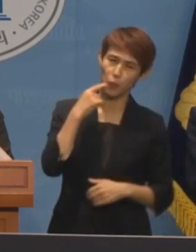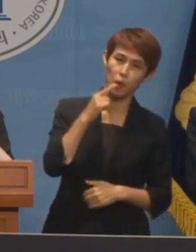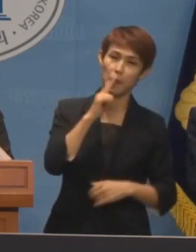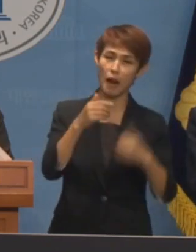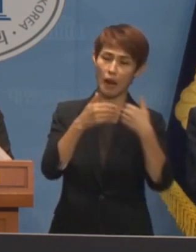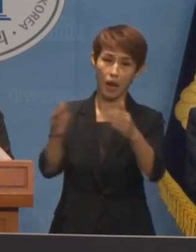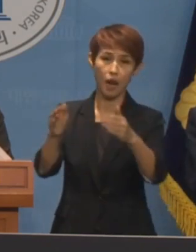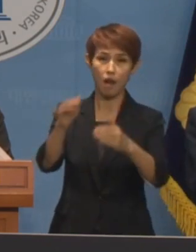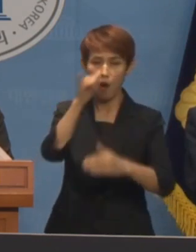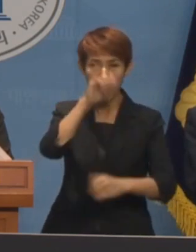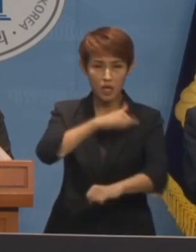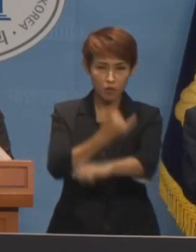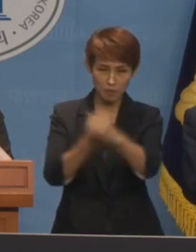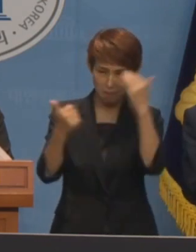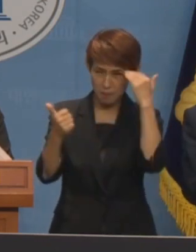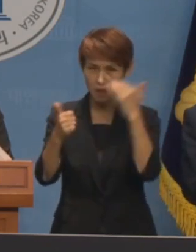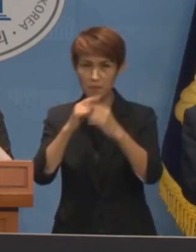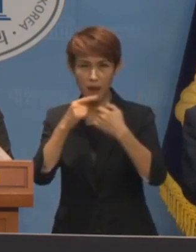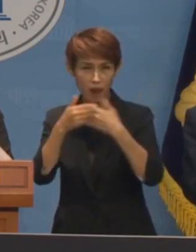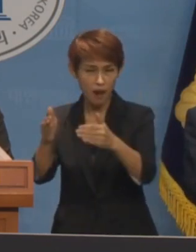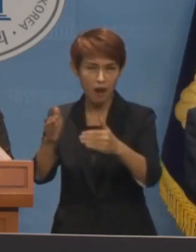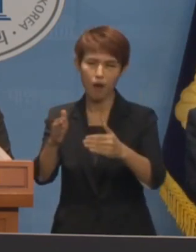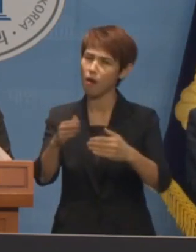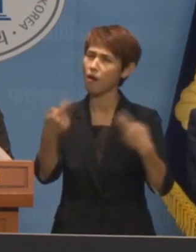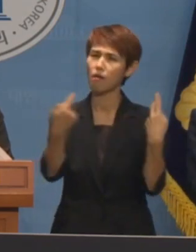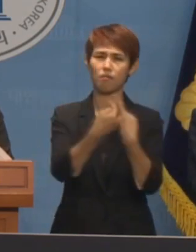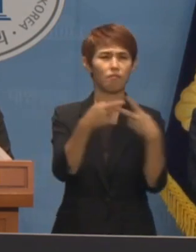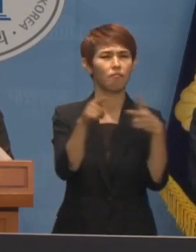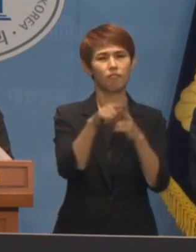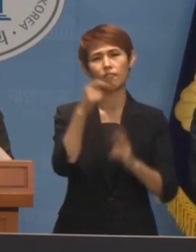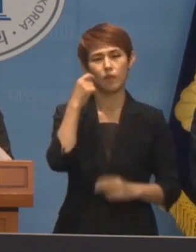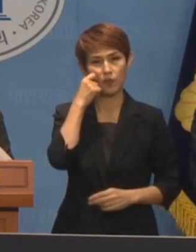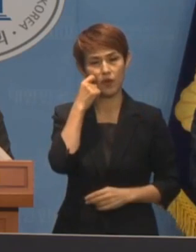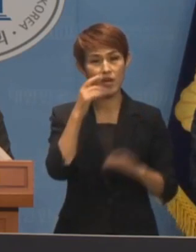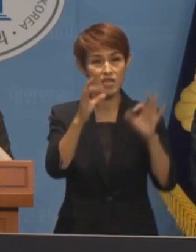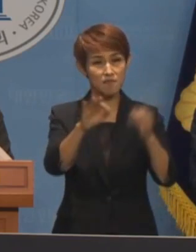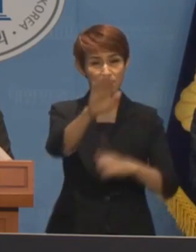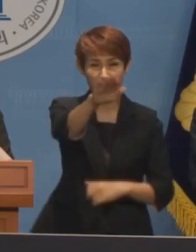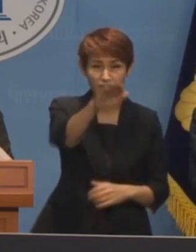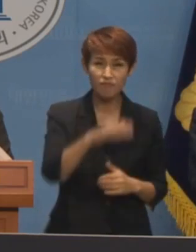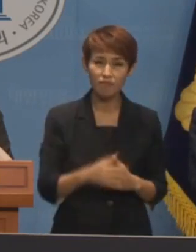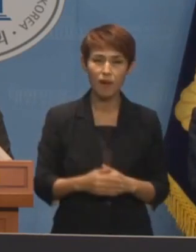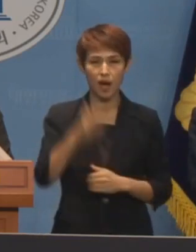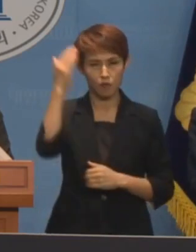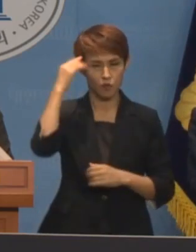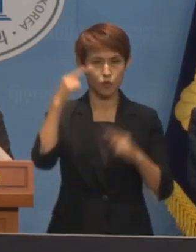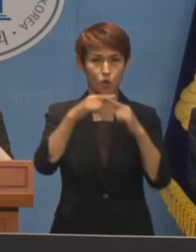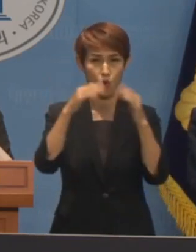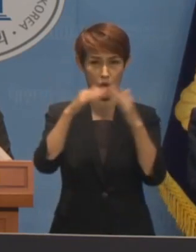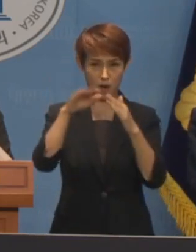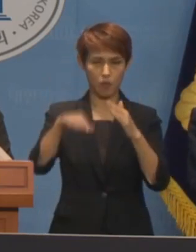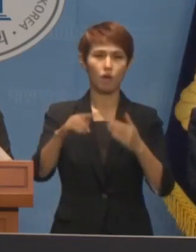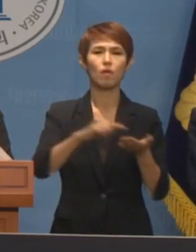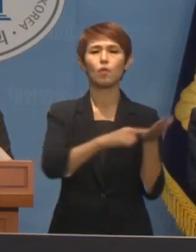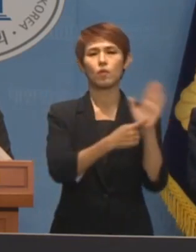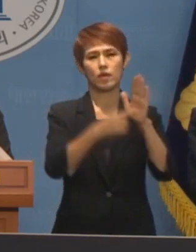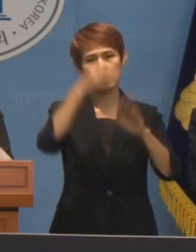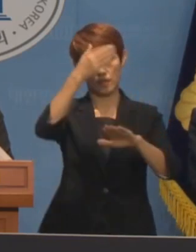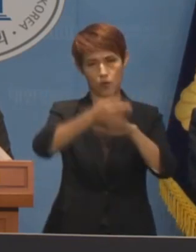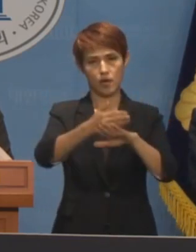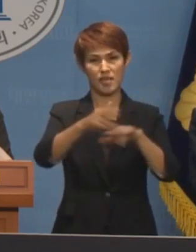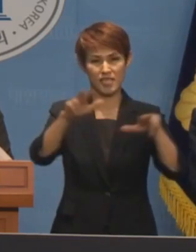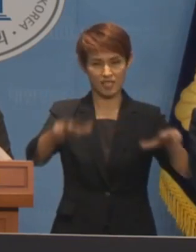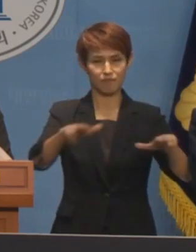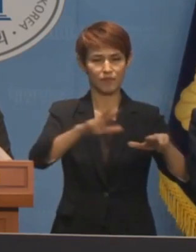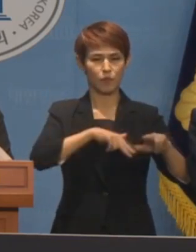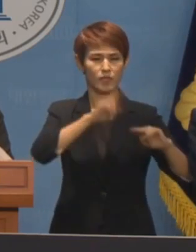침해 발언을 서슴지 않는지 이해할 수 없다. 김성애 의원은 한국교회 앞에 공개 사과하고 즉시